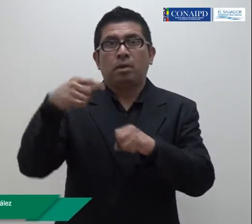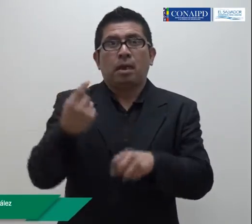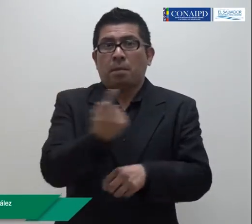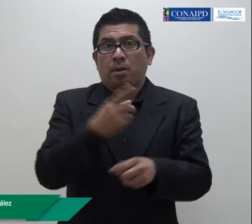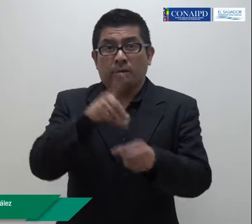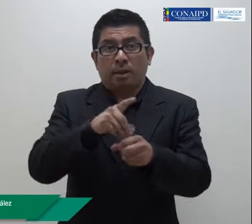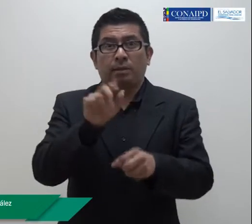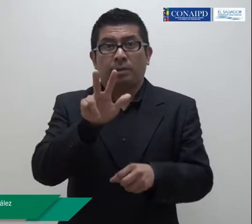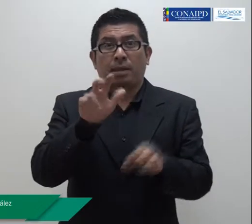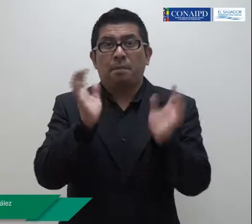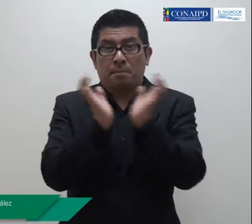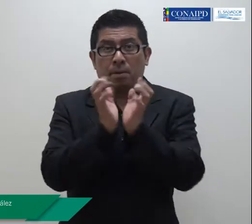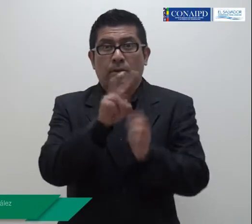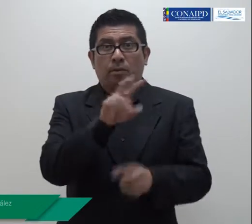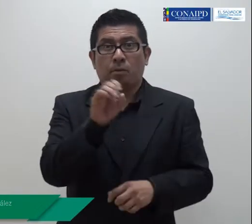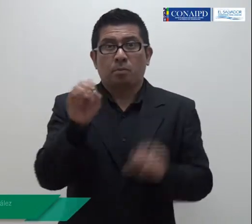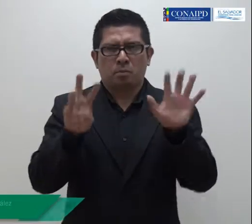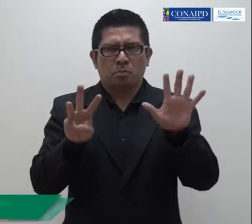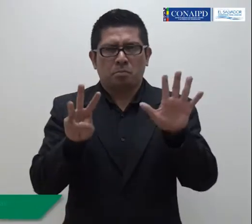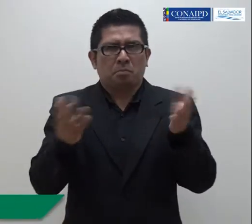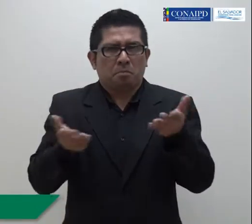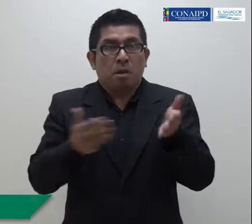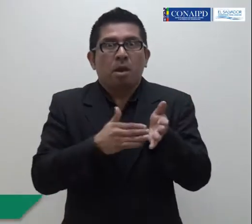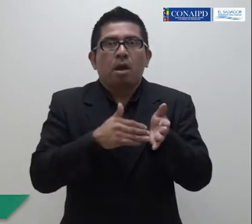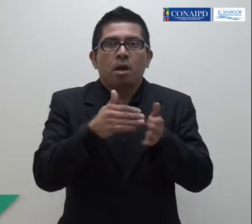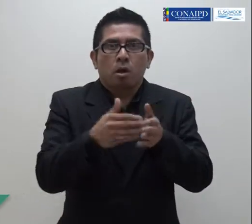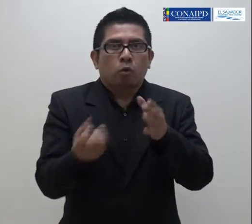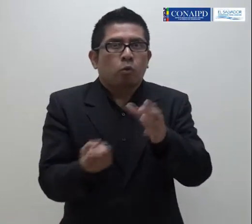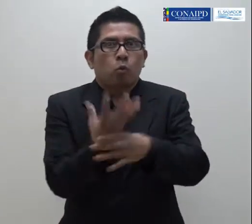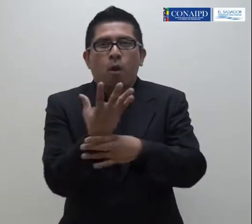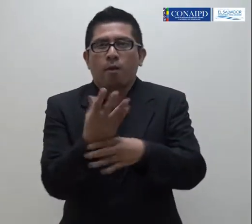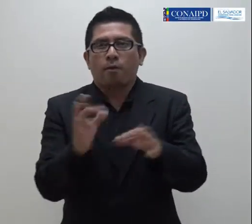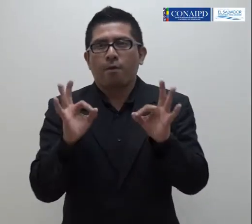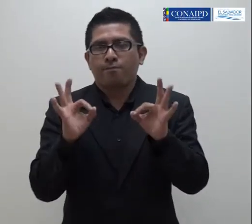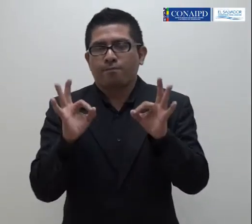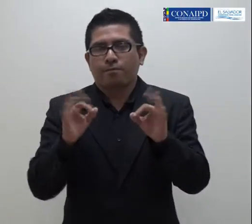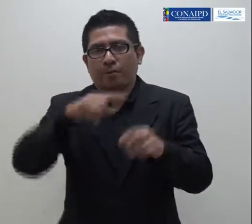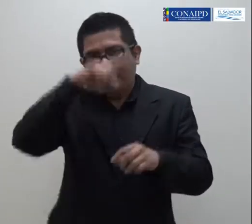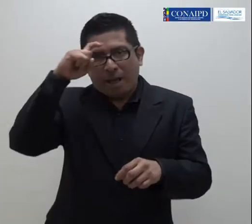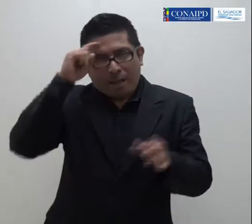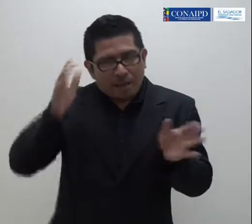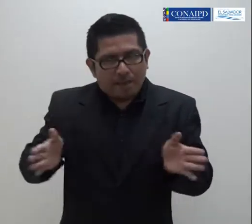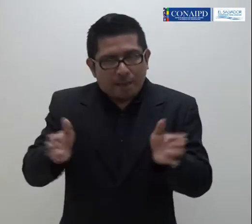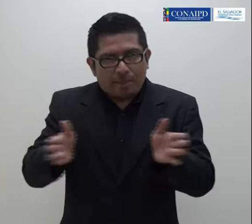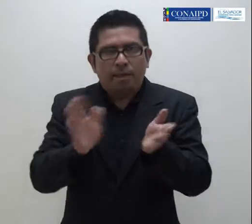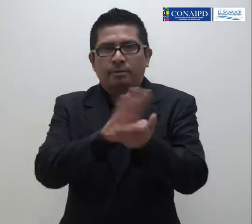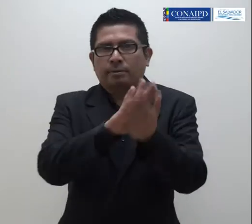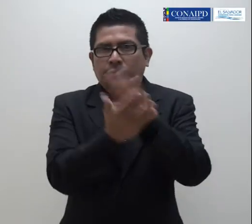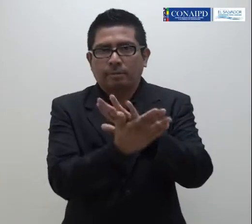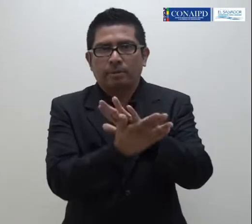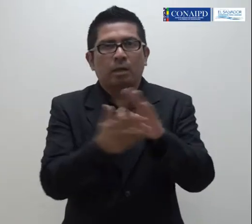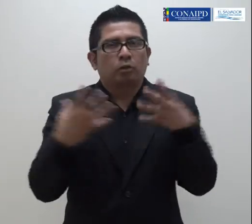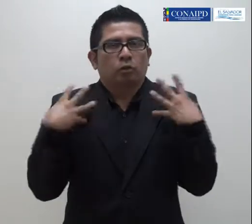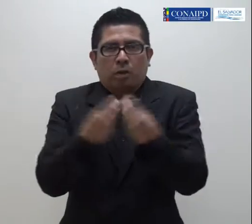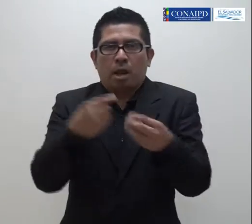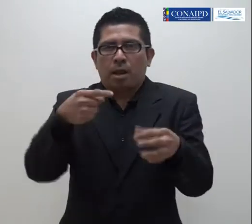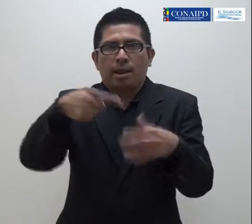3 de mayo de 2008, se marcó el inicio de una nueva era en los esfuerzos por transformar las condiciones sociales, jurídicas, económicas, políticas